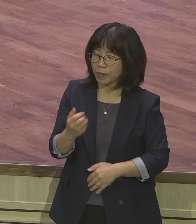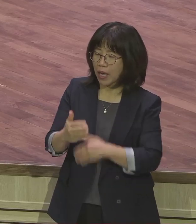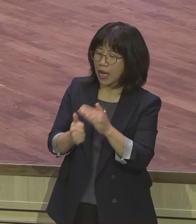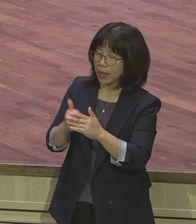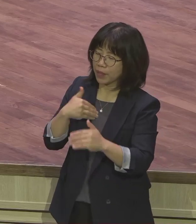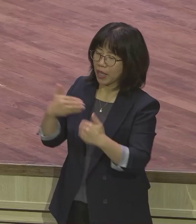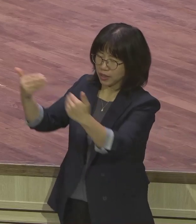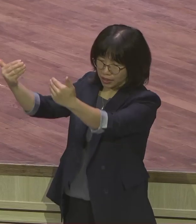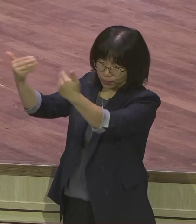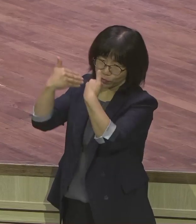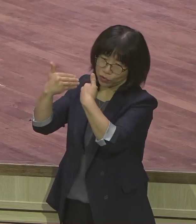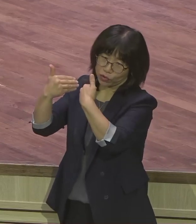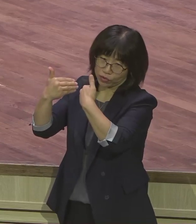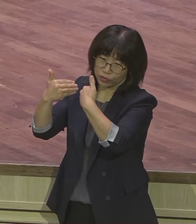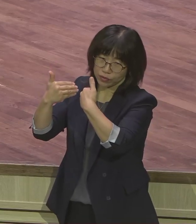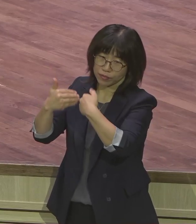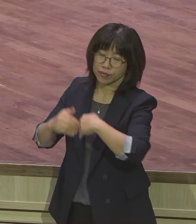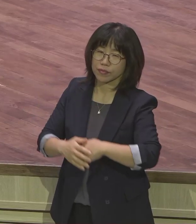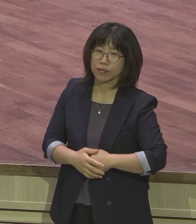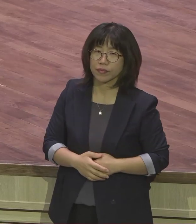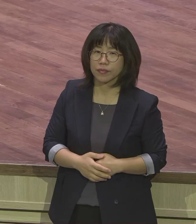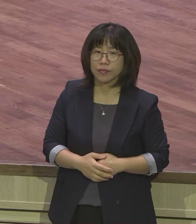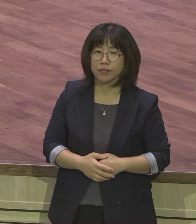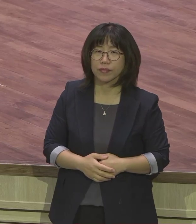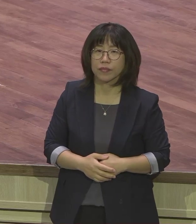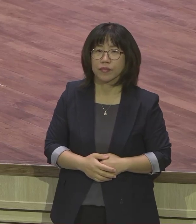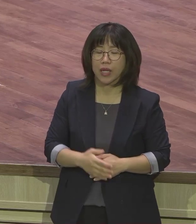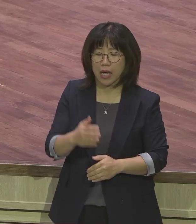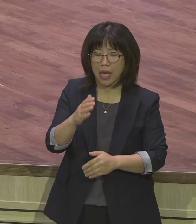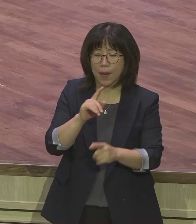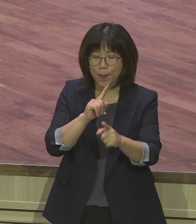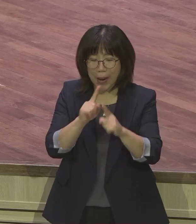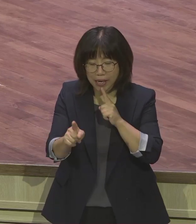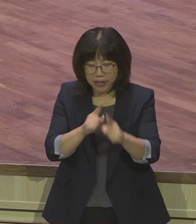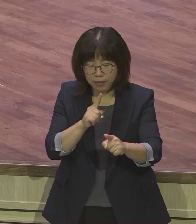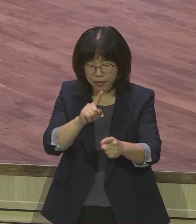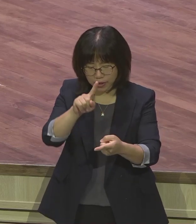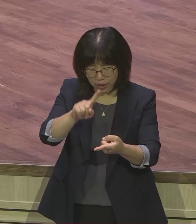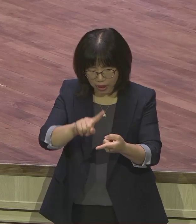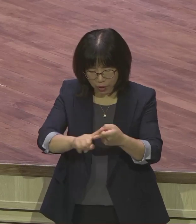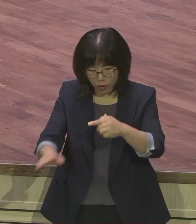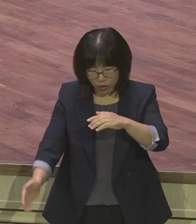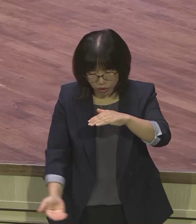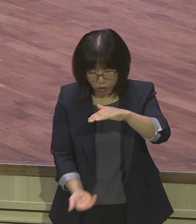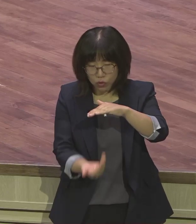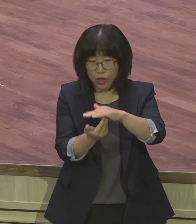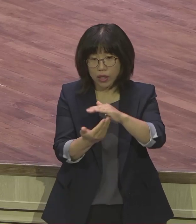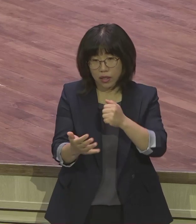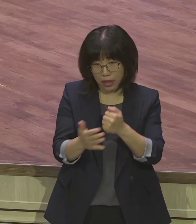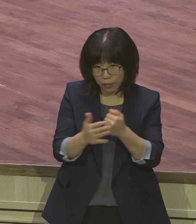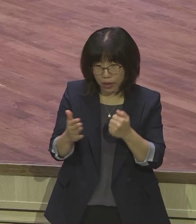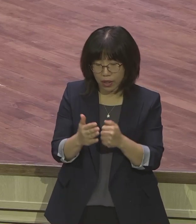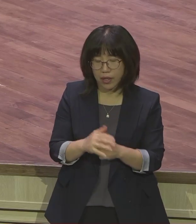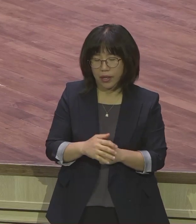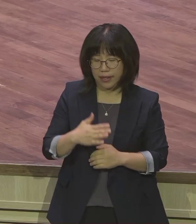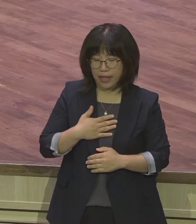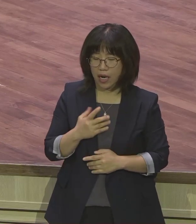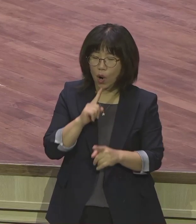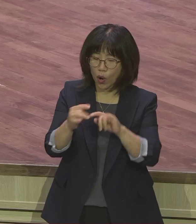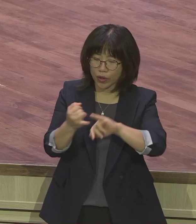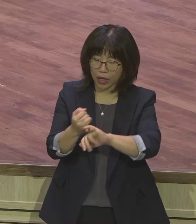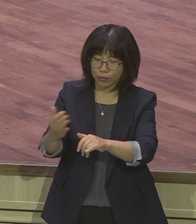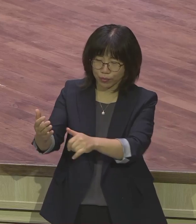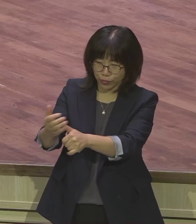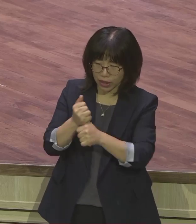말씀을 성취하시는 신실하신 하나님이기 때문에 그렇습니다. 사실 하나님의